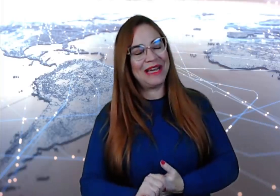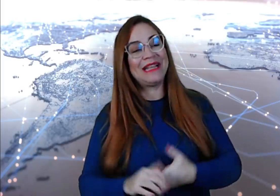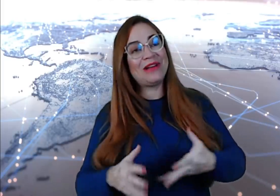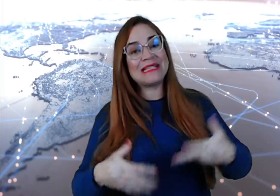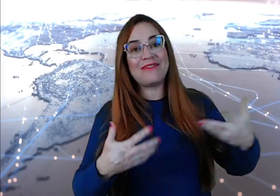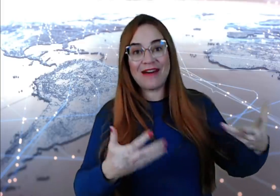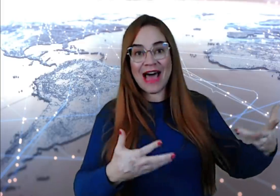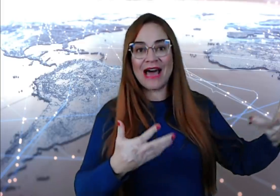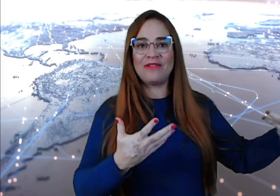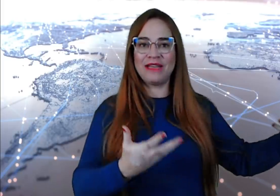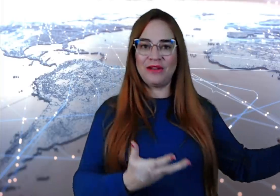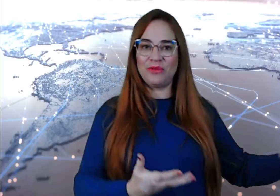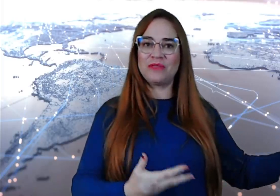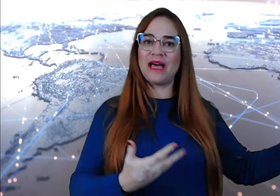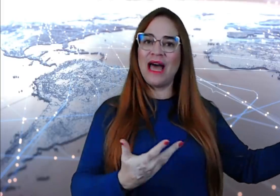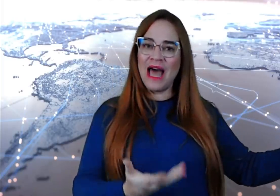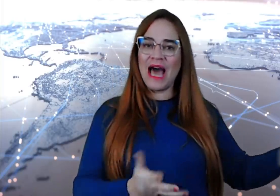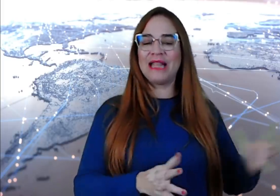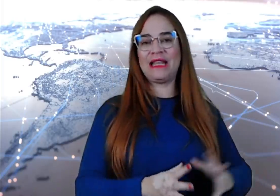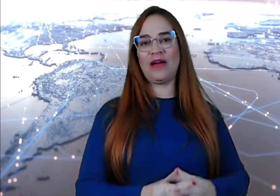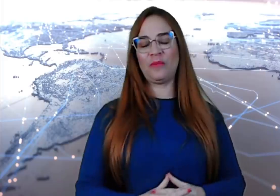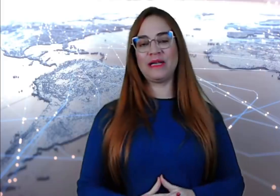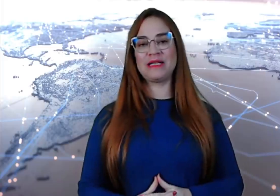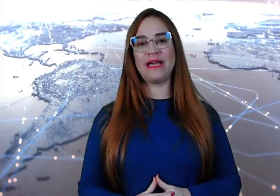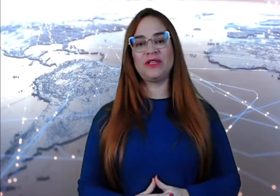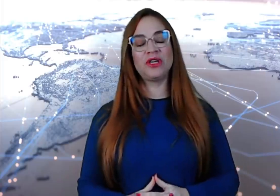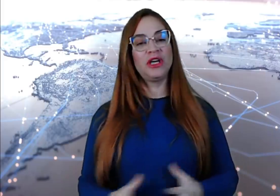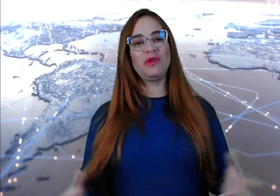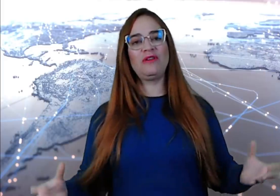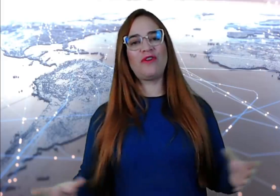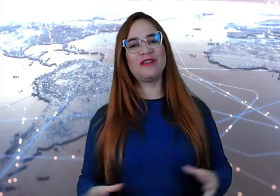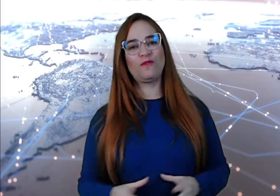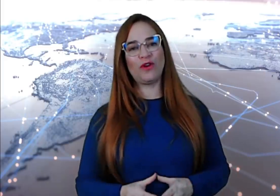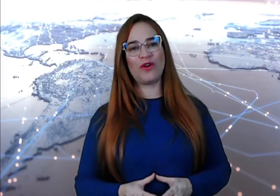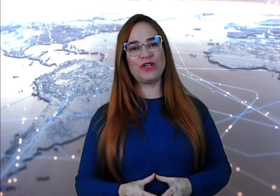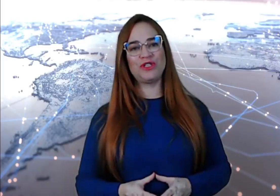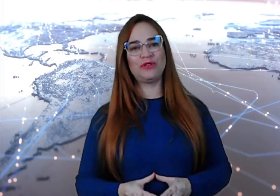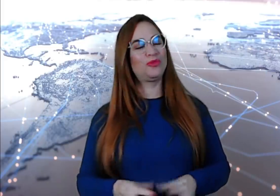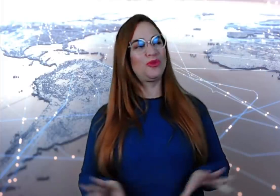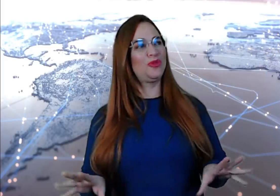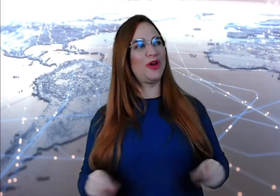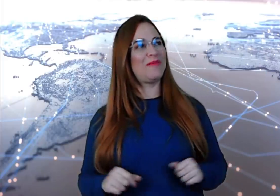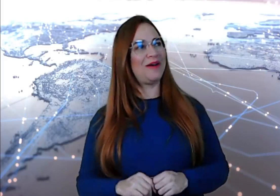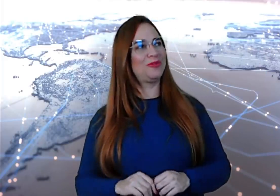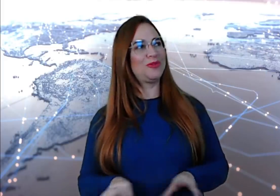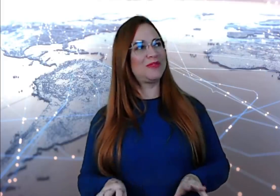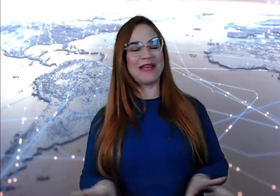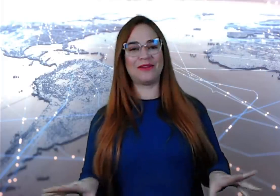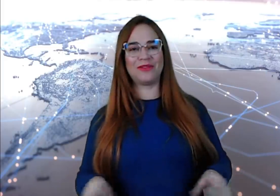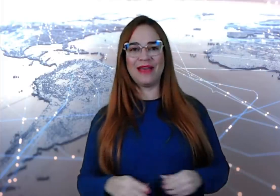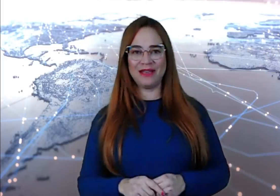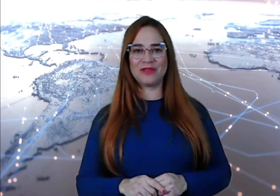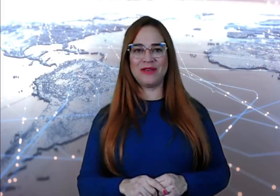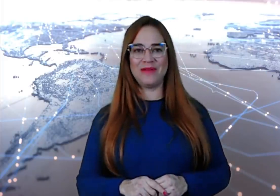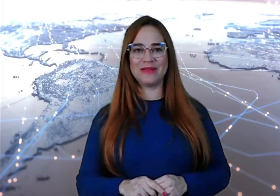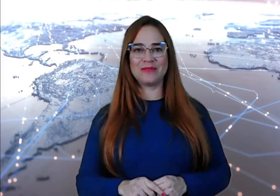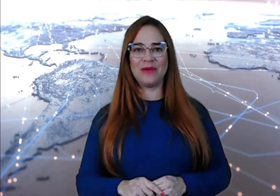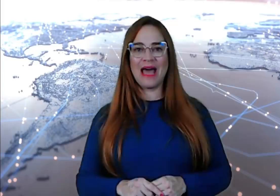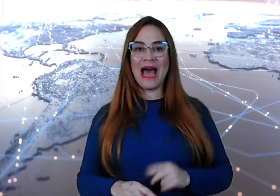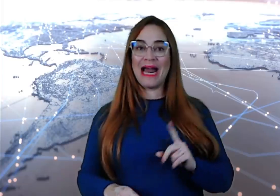Então, eles levaram a denúncia até o presidente e o invoice foi corrigido. Tudo normal, tudo certo. É isso aí mesmo.